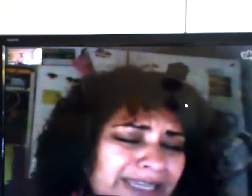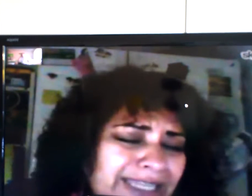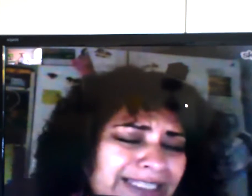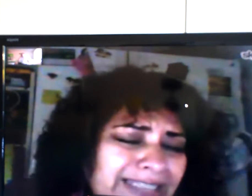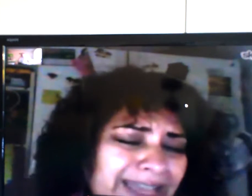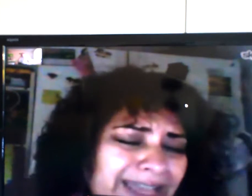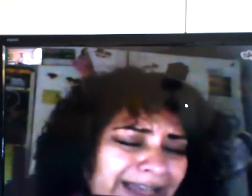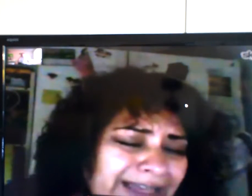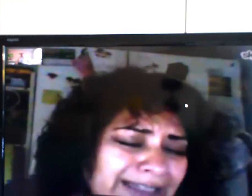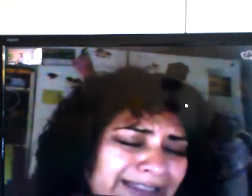sea